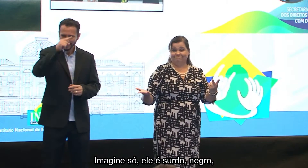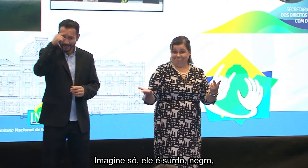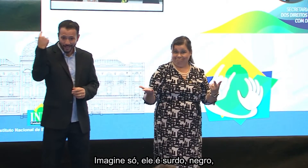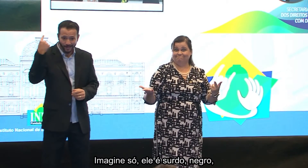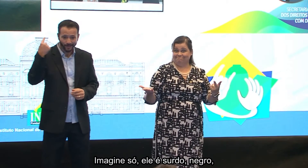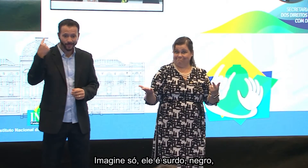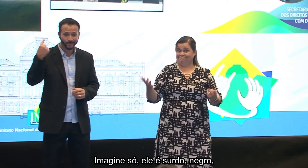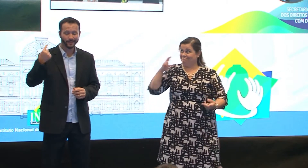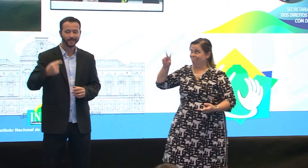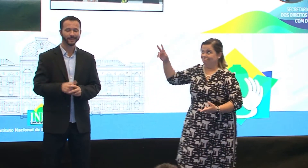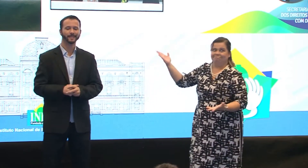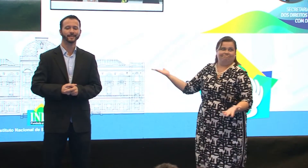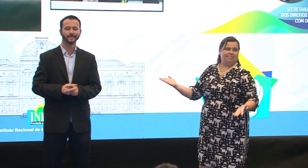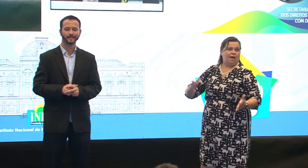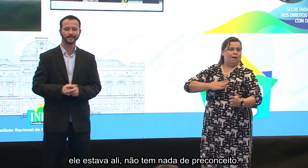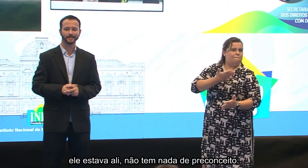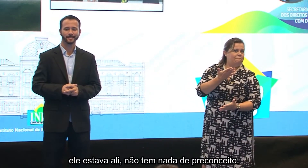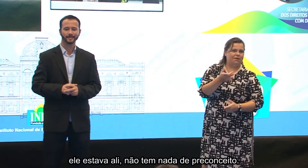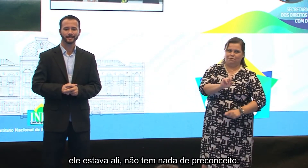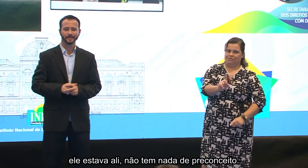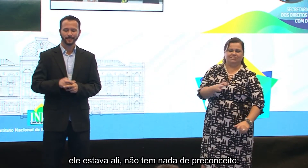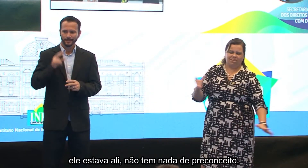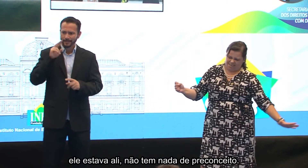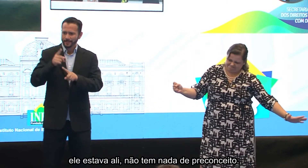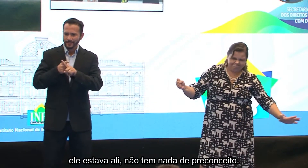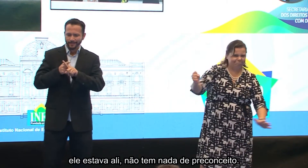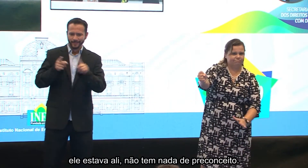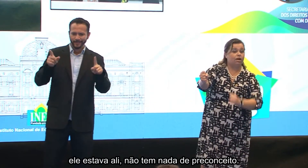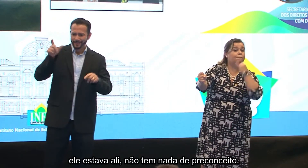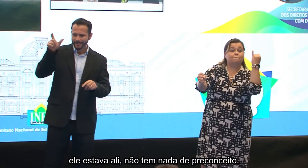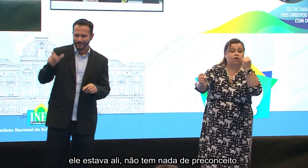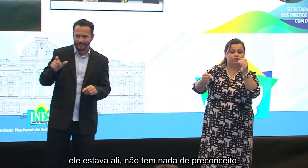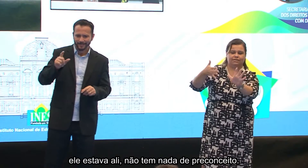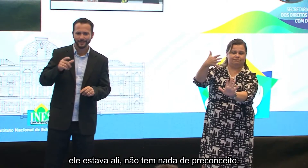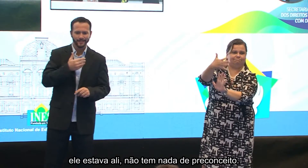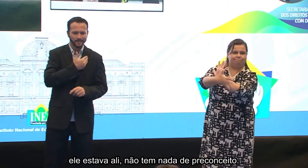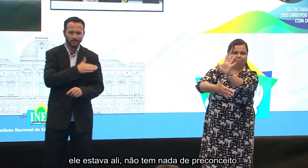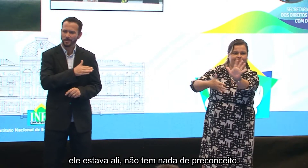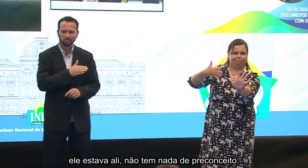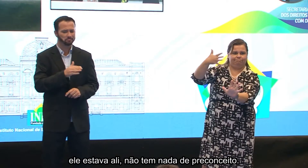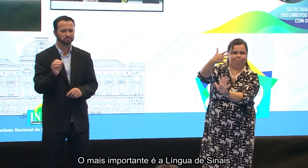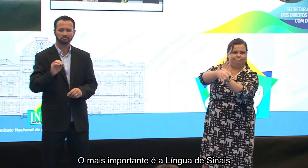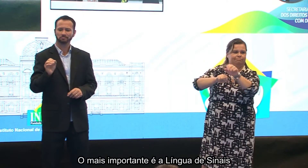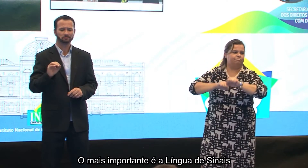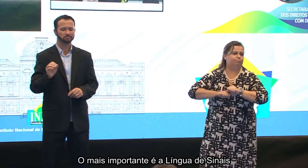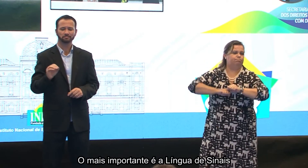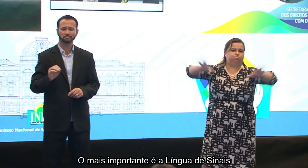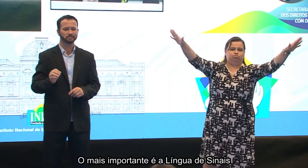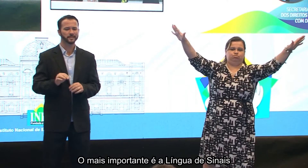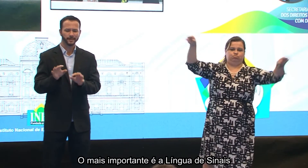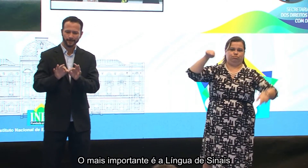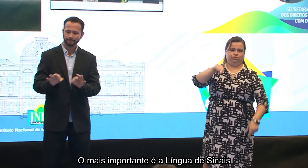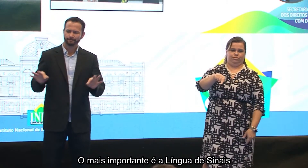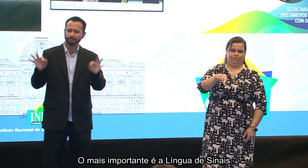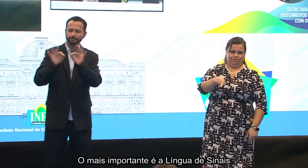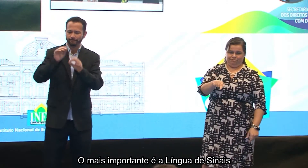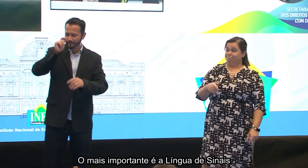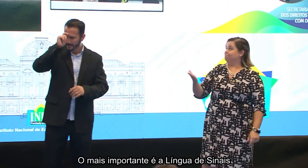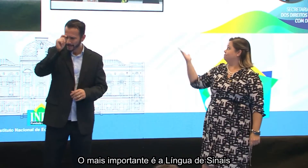negro, e ele estava ali. Não tem nada de preconceito. O mais importante é a língua de sinais. A